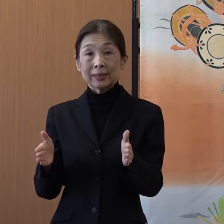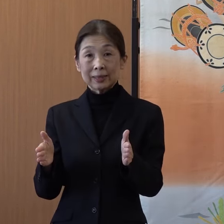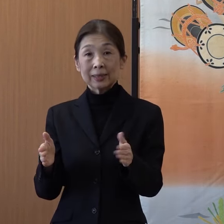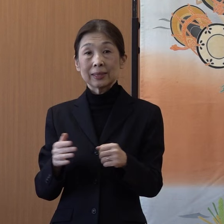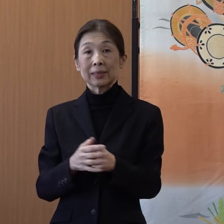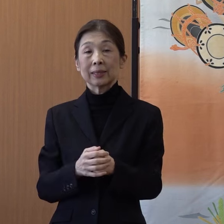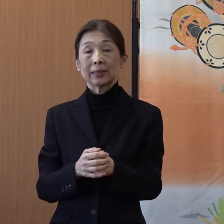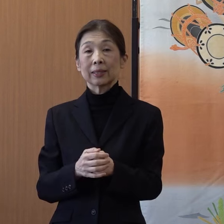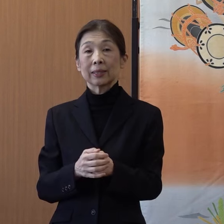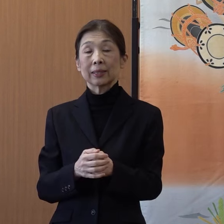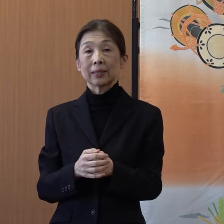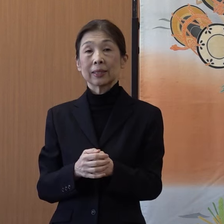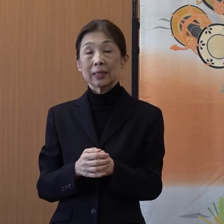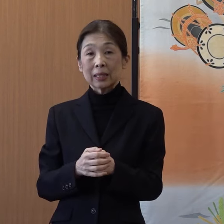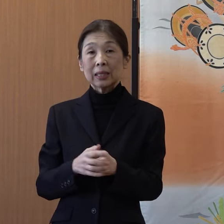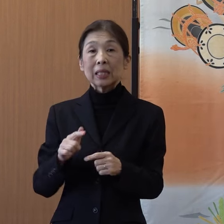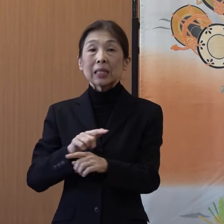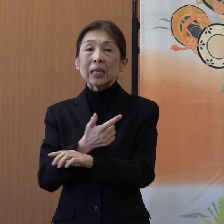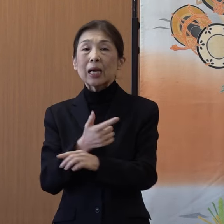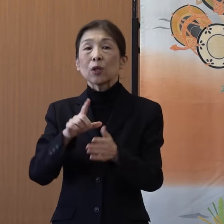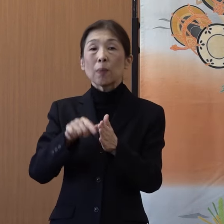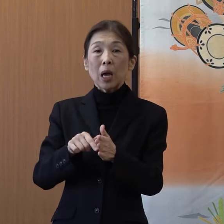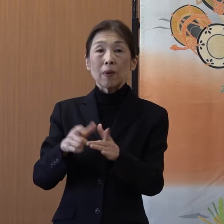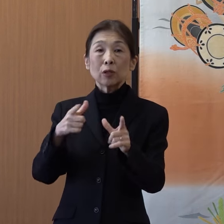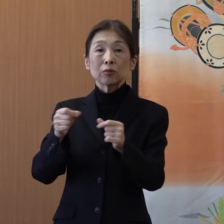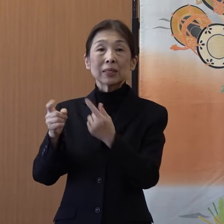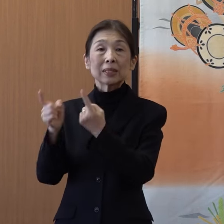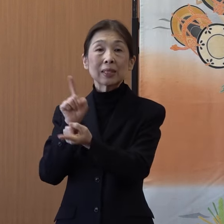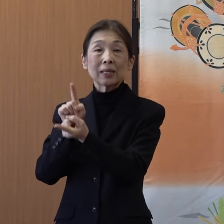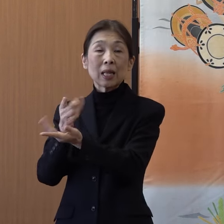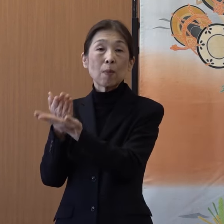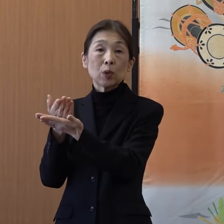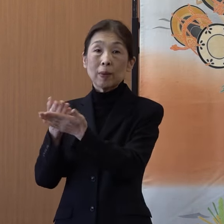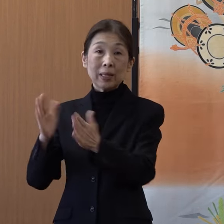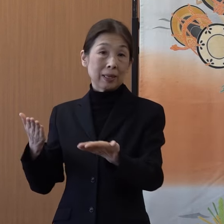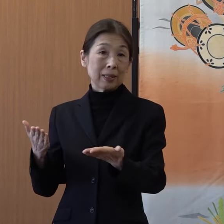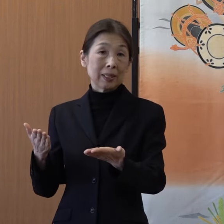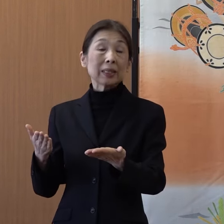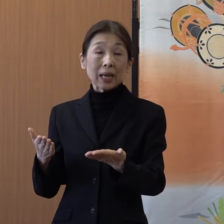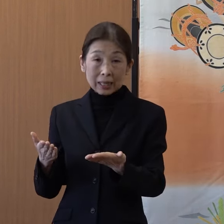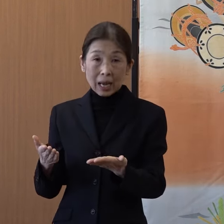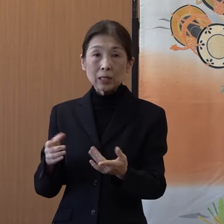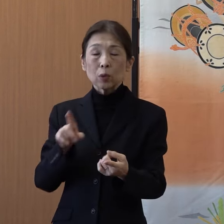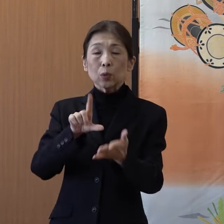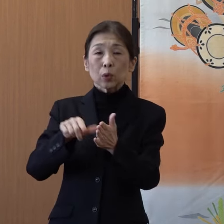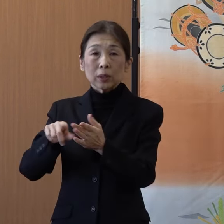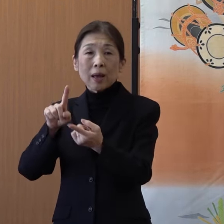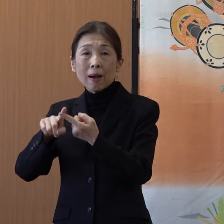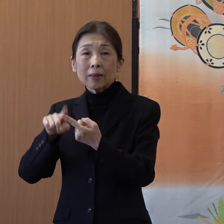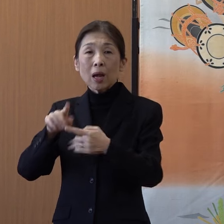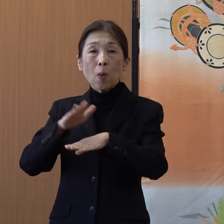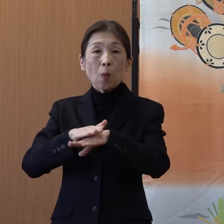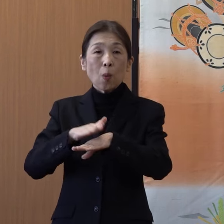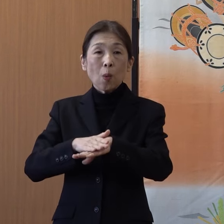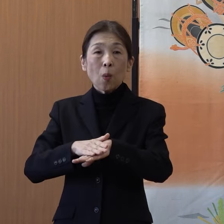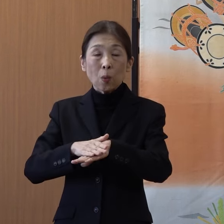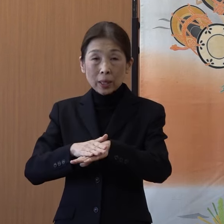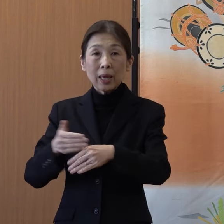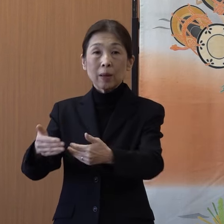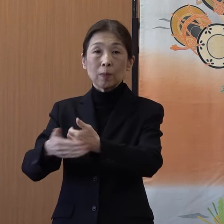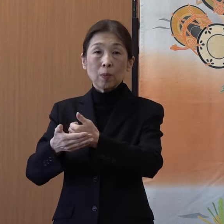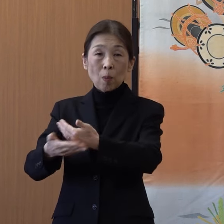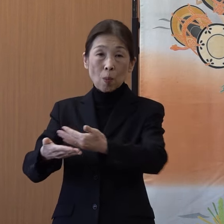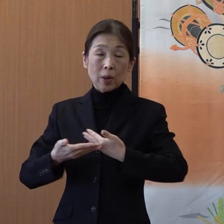財源として国に求めることは考えておりませんけれども、より柔軟な対応をしていただけると助かるなというように思いました